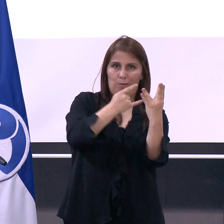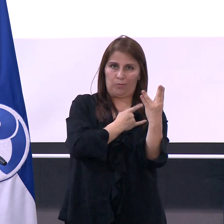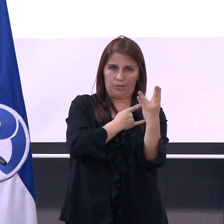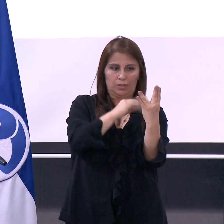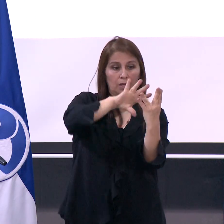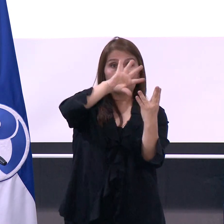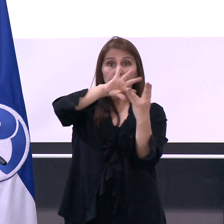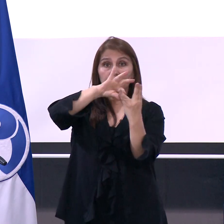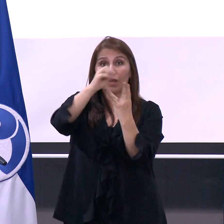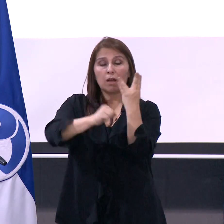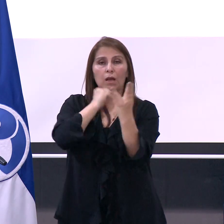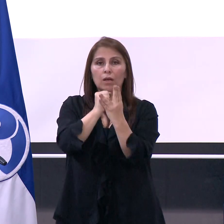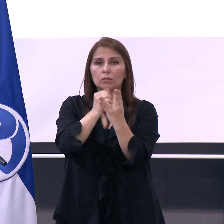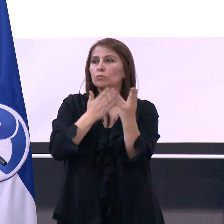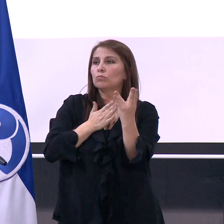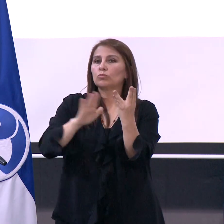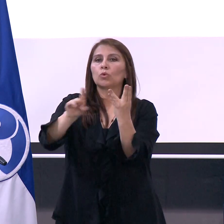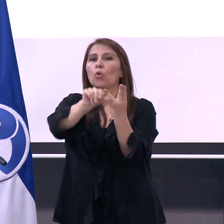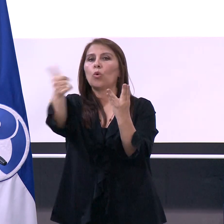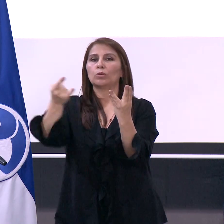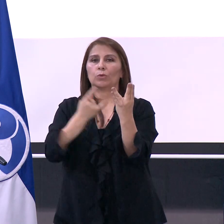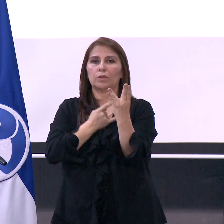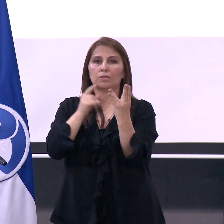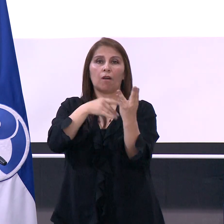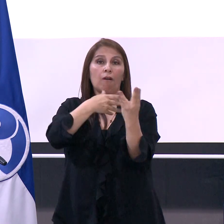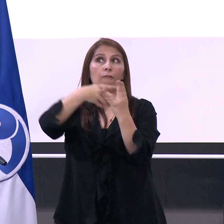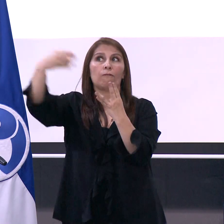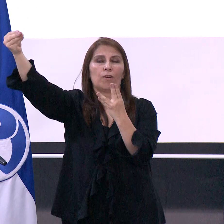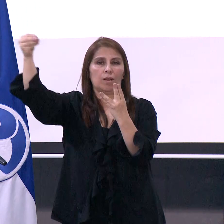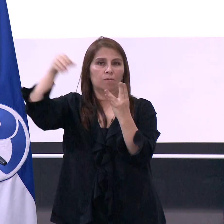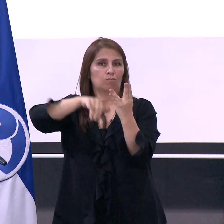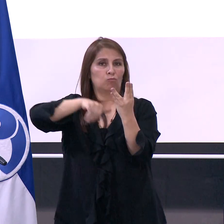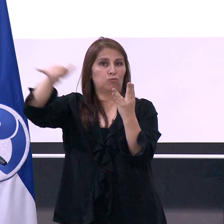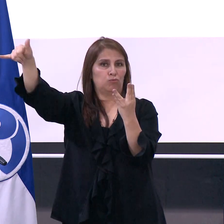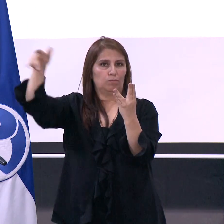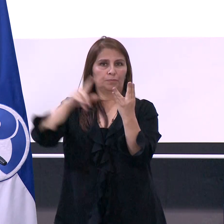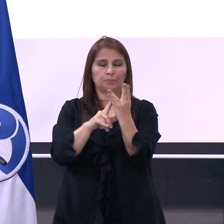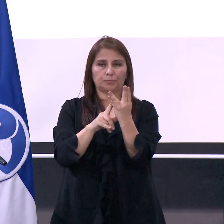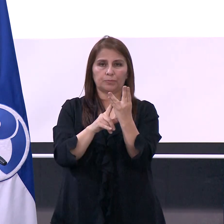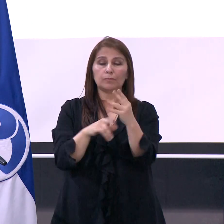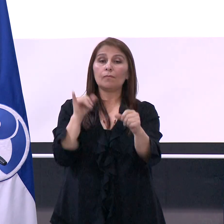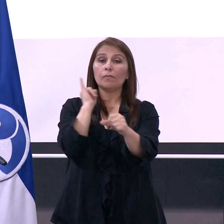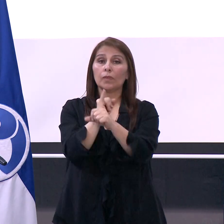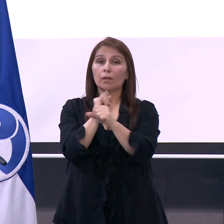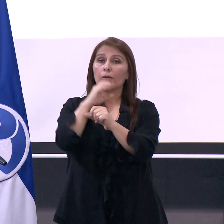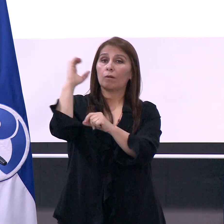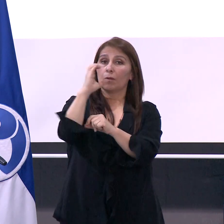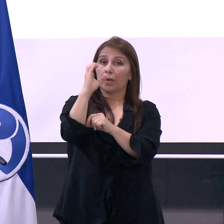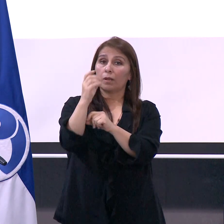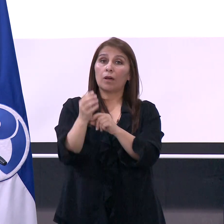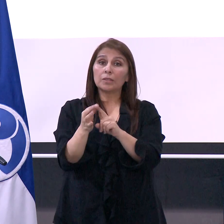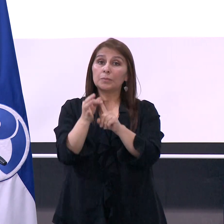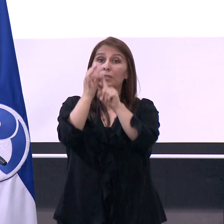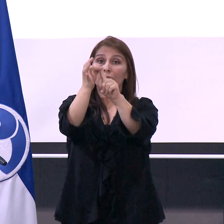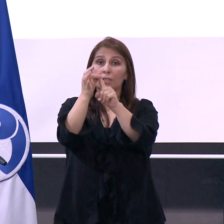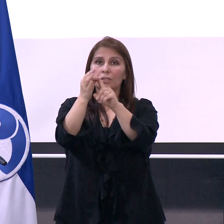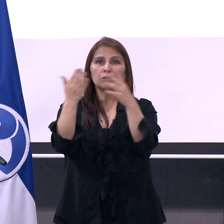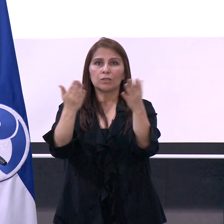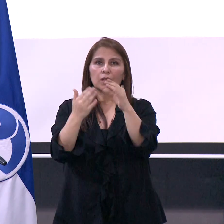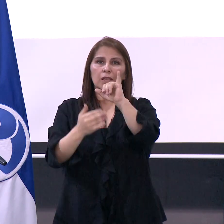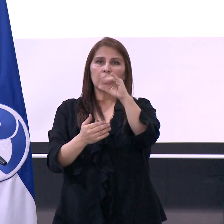siguientes en una universidad del exterior el instituto colombiano de especialización técnica en el exterior icex